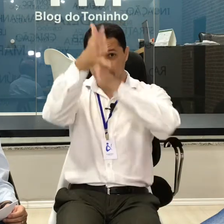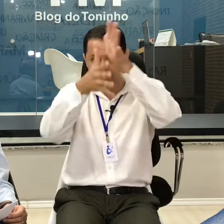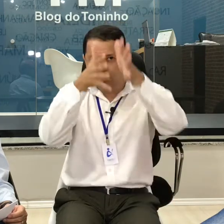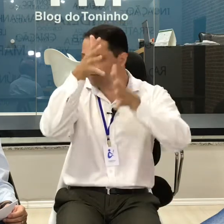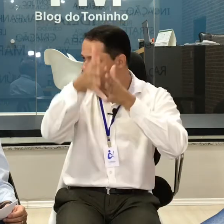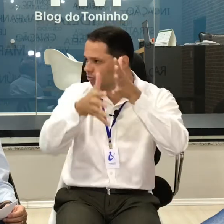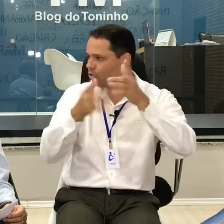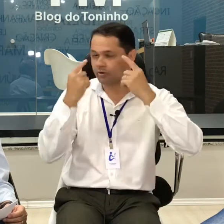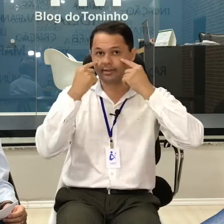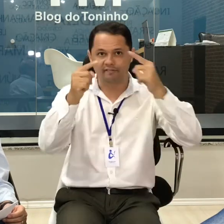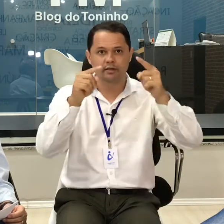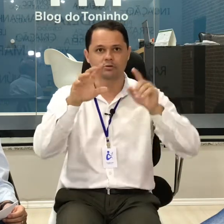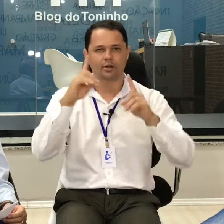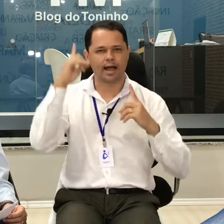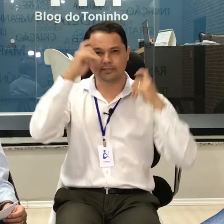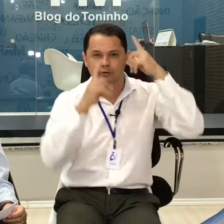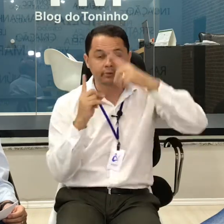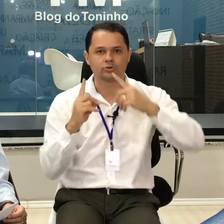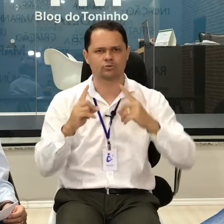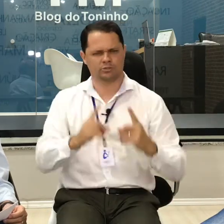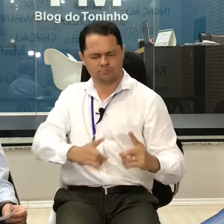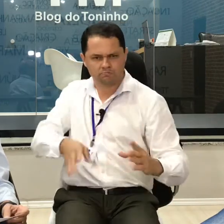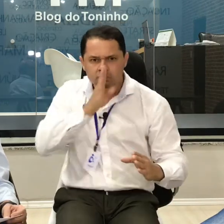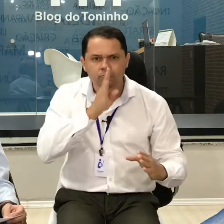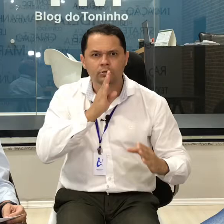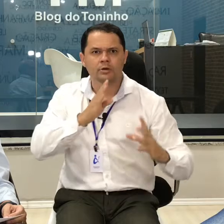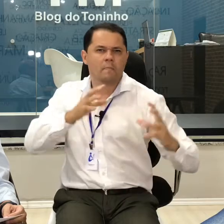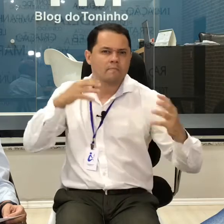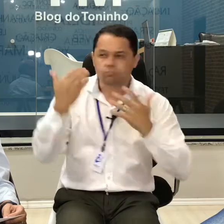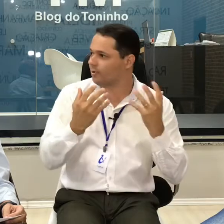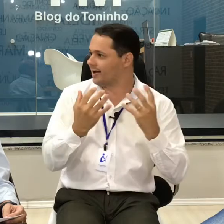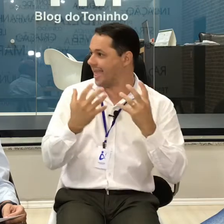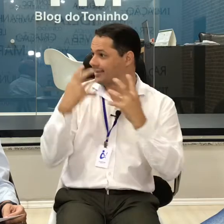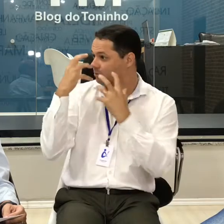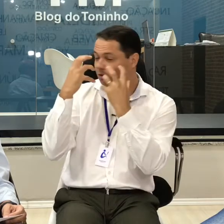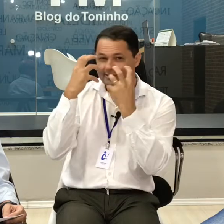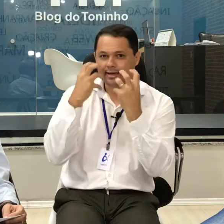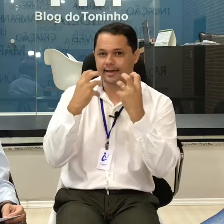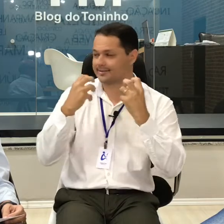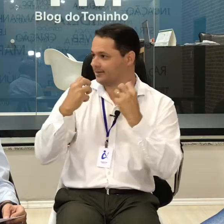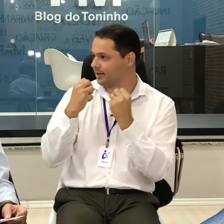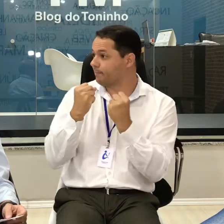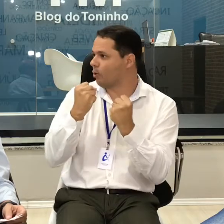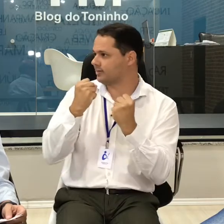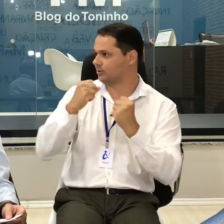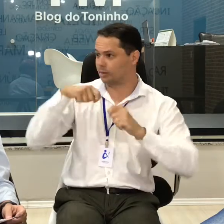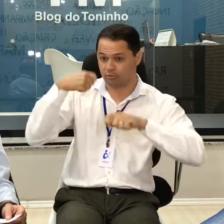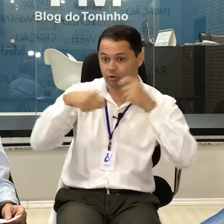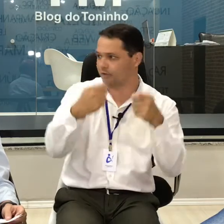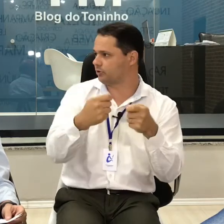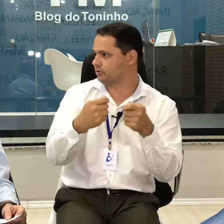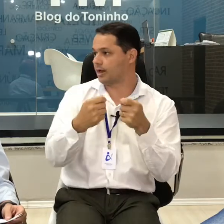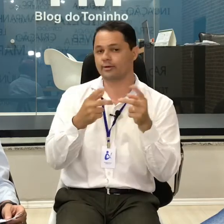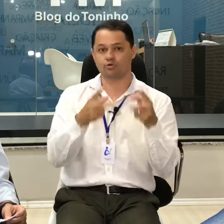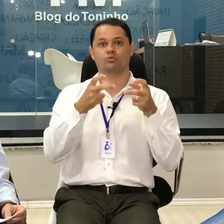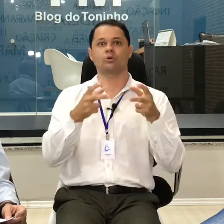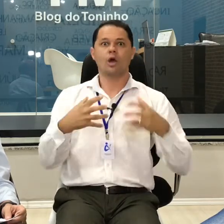no vídeo, quando ele está vendo os sinais, as expressões, toda essa empolgação da pessoa na hora de fazer os sinais, o surdo